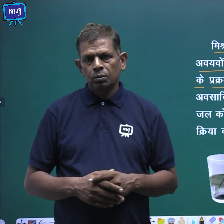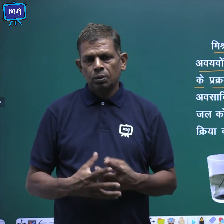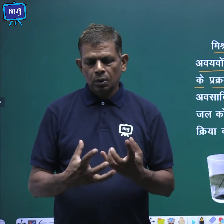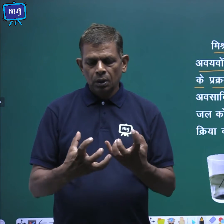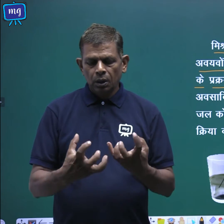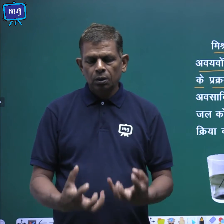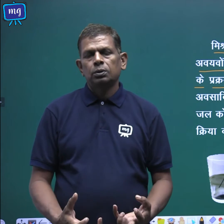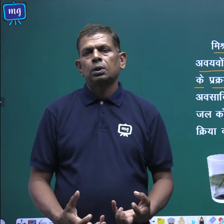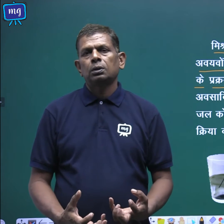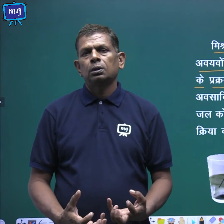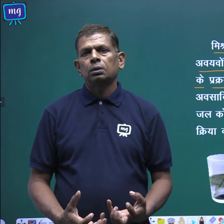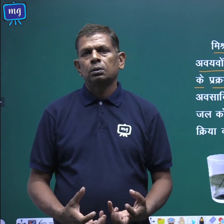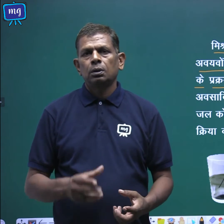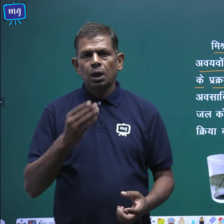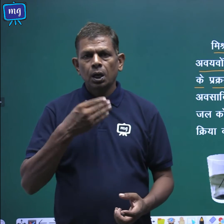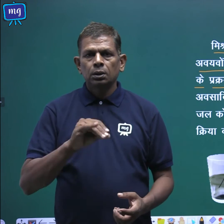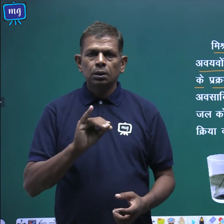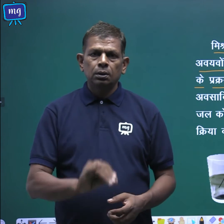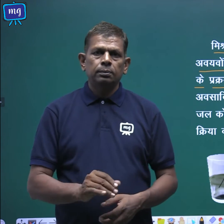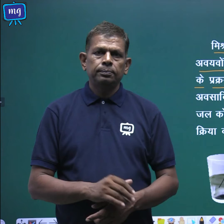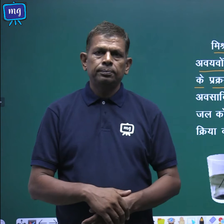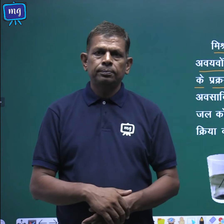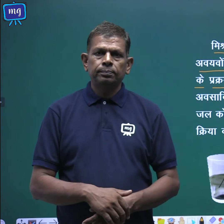अवसादन कहते हैं।